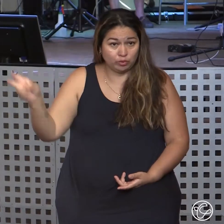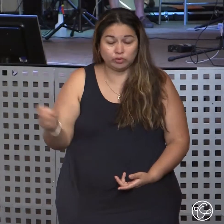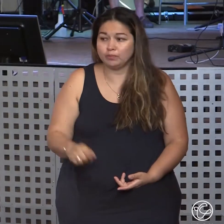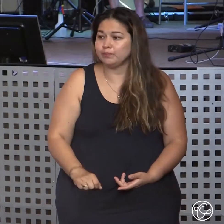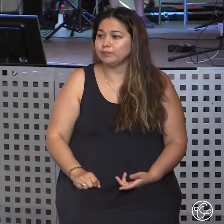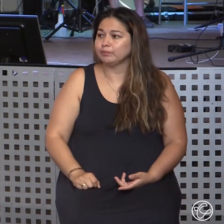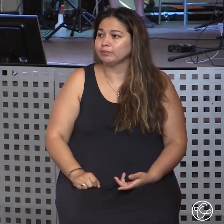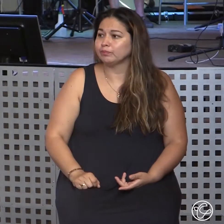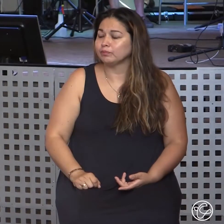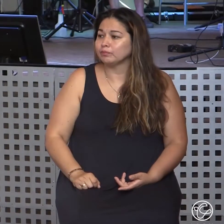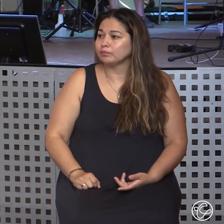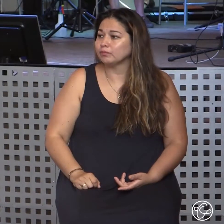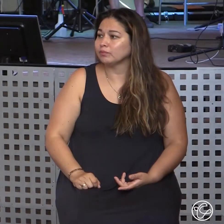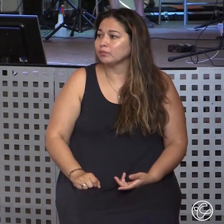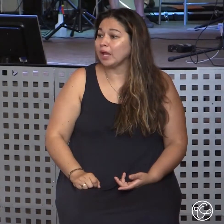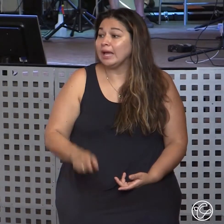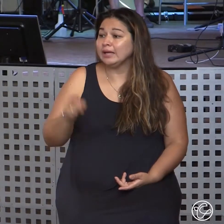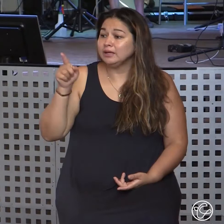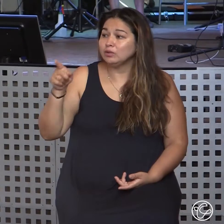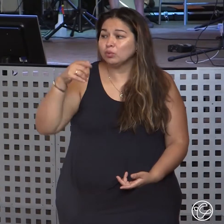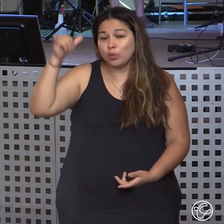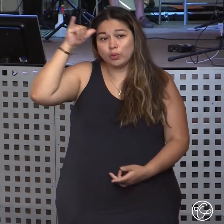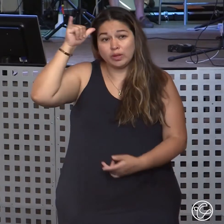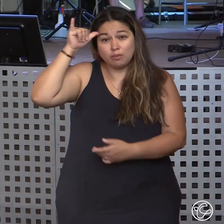Y que tienes demonio.